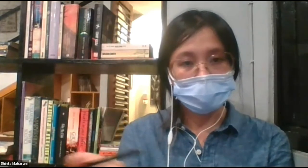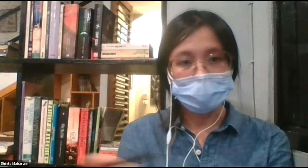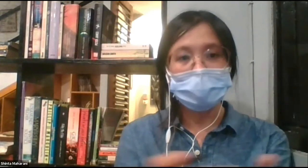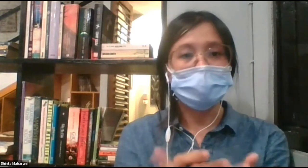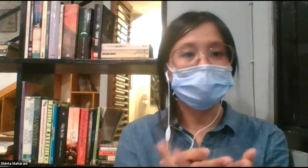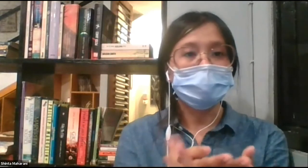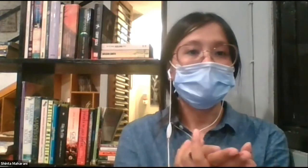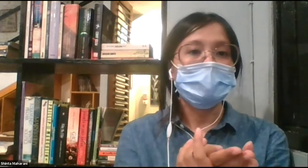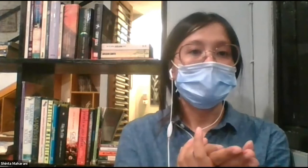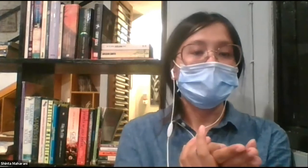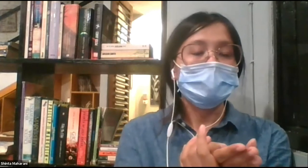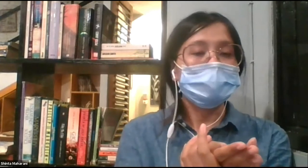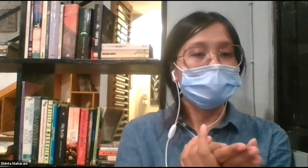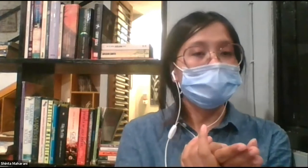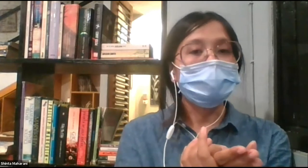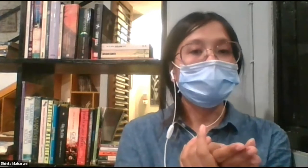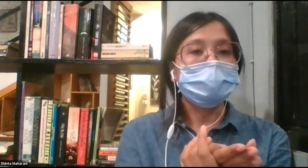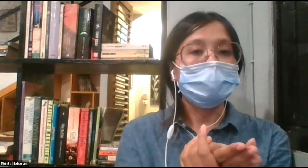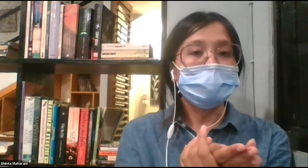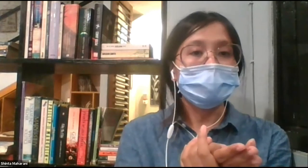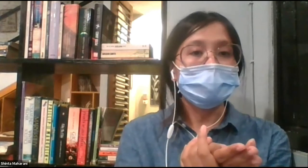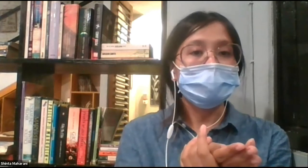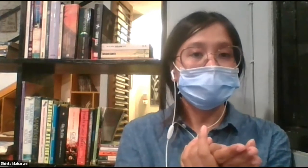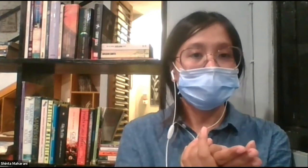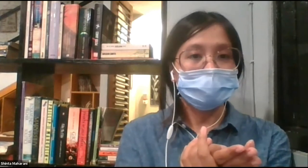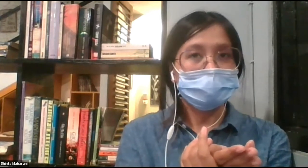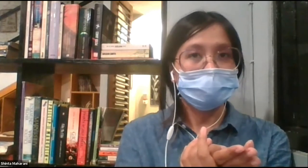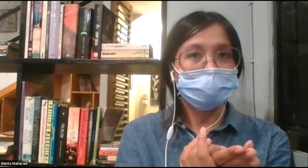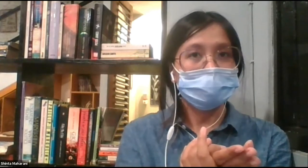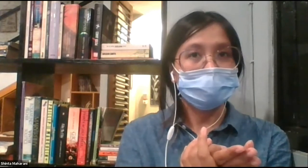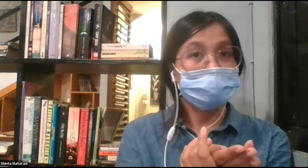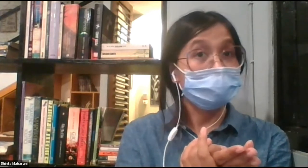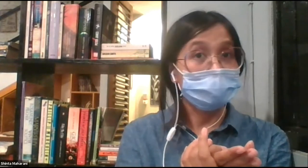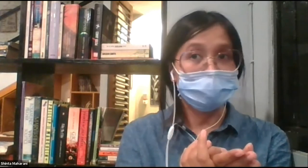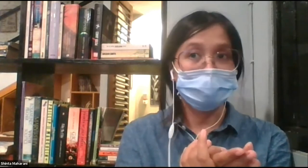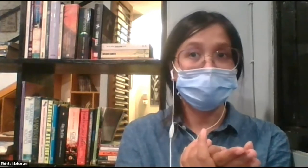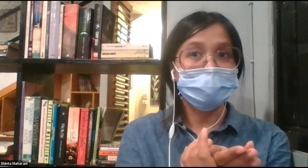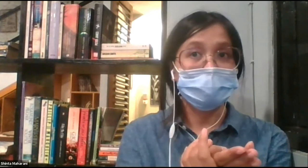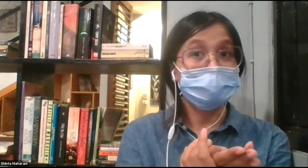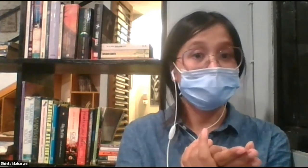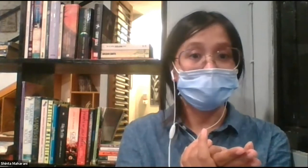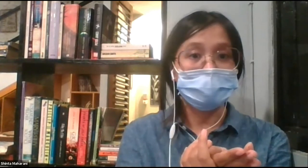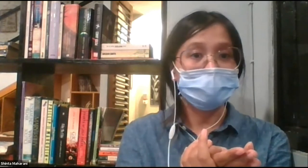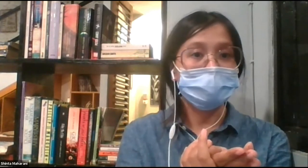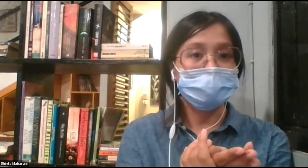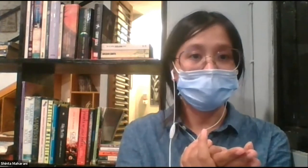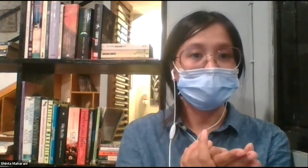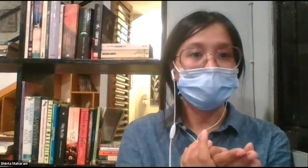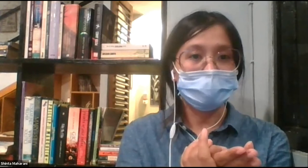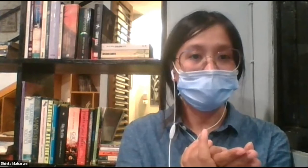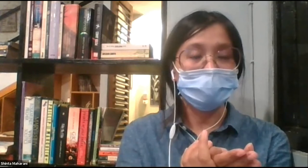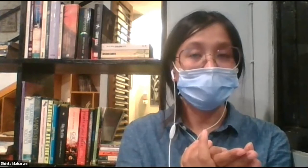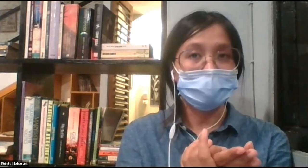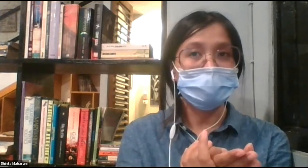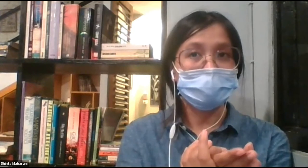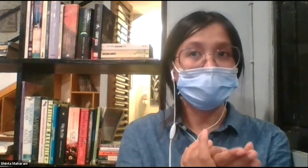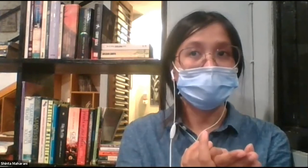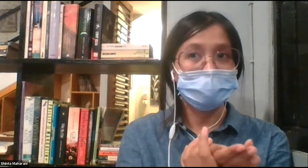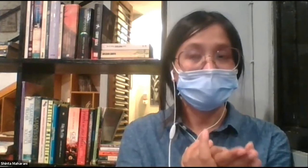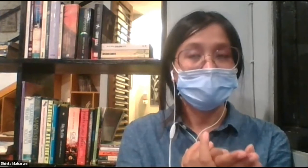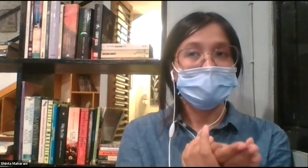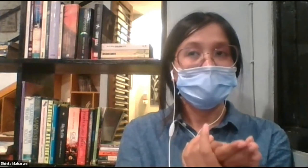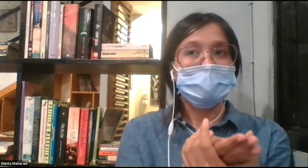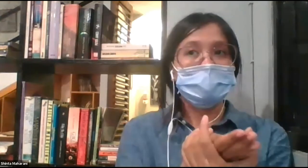misalnya. Jadi gunakanlah kalimat yang sesederhana mungkin dan bisa dipahami oleh banyak orang, itu akan